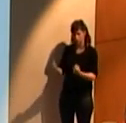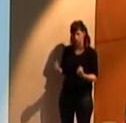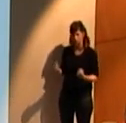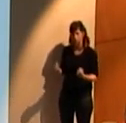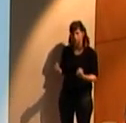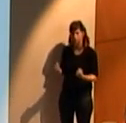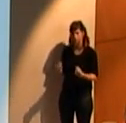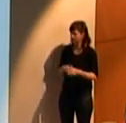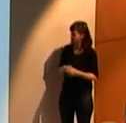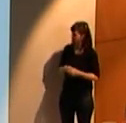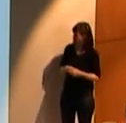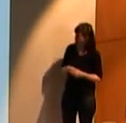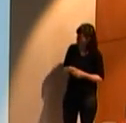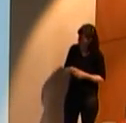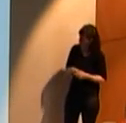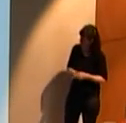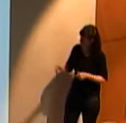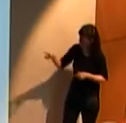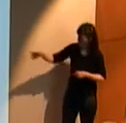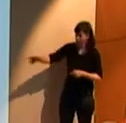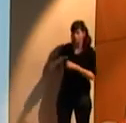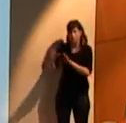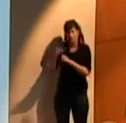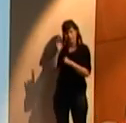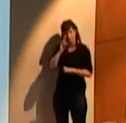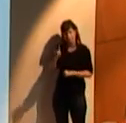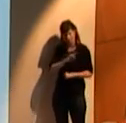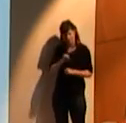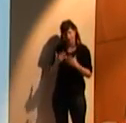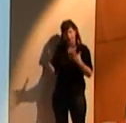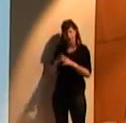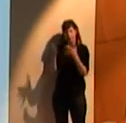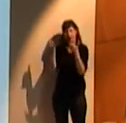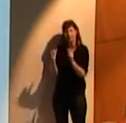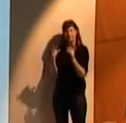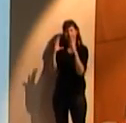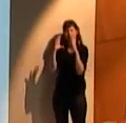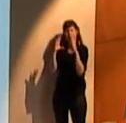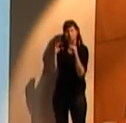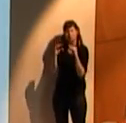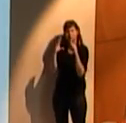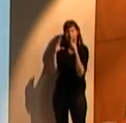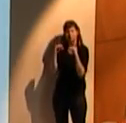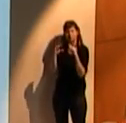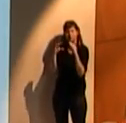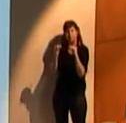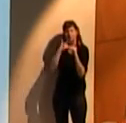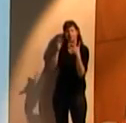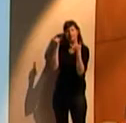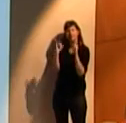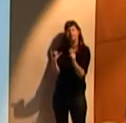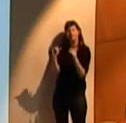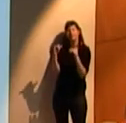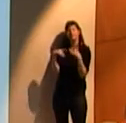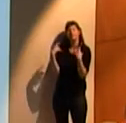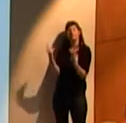et qui étaient voulues comme des éléments moelleux, confortables, incitant à rester aussi dans